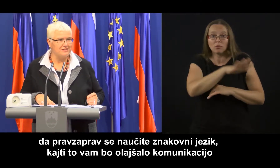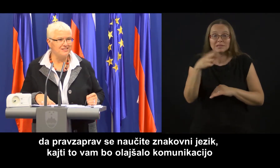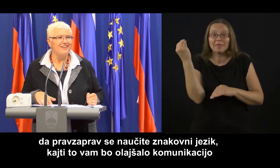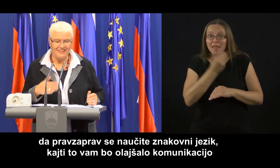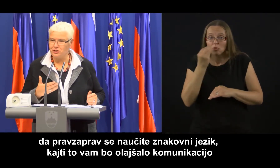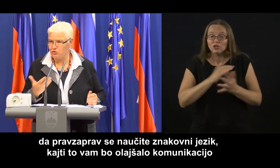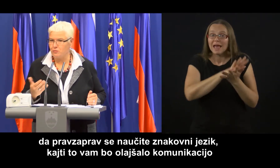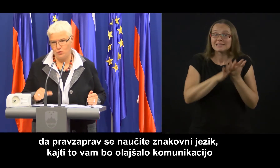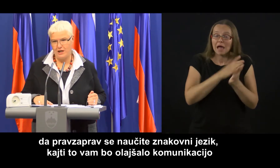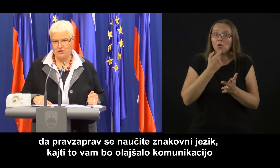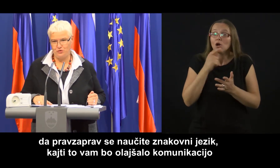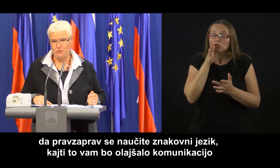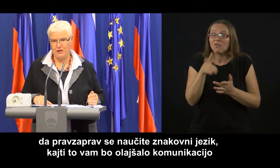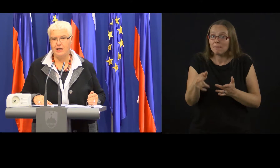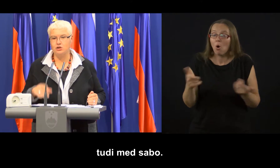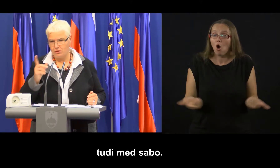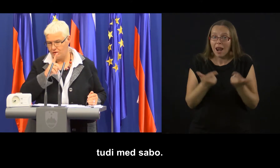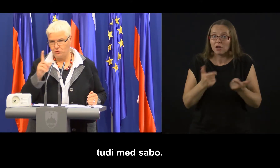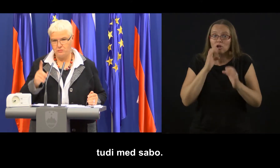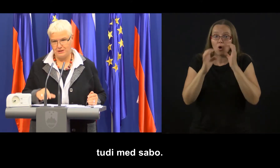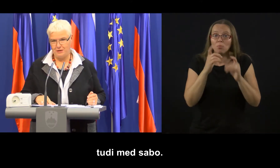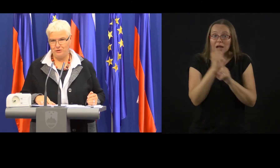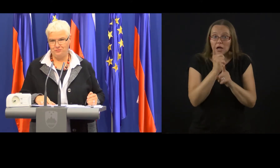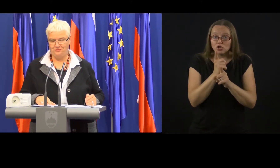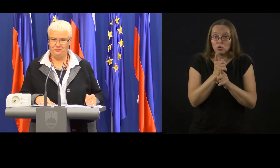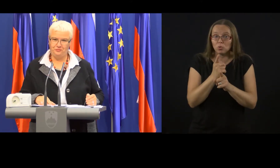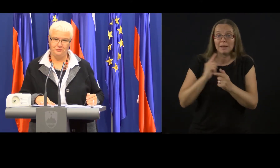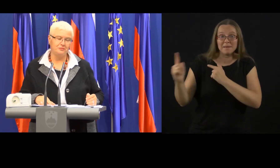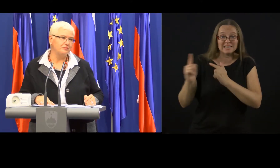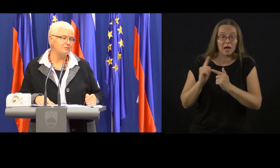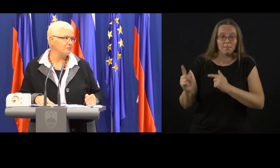znakovni jezik, kajti to vam bo olajšalo komunikacijo tudi med sabo.